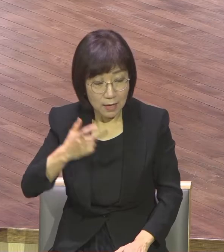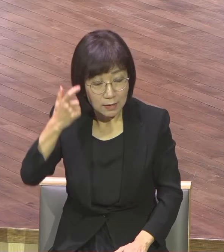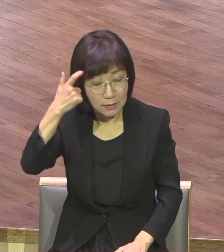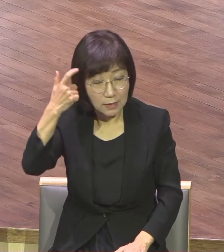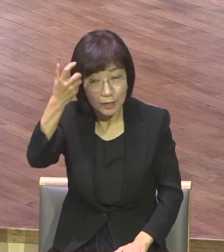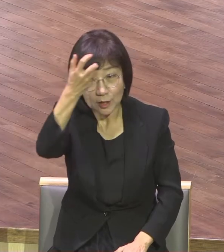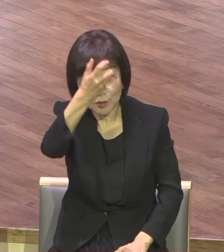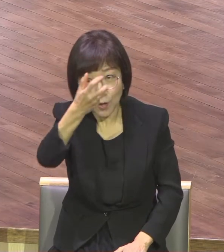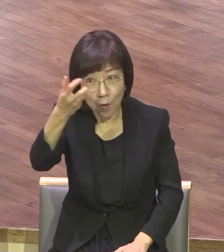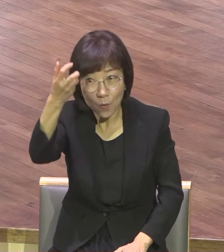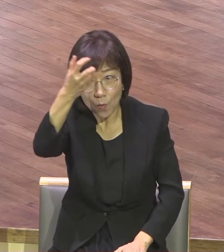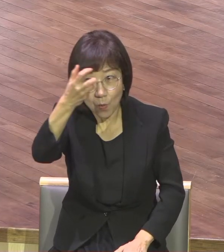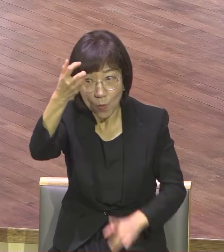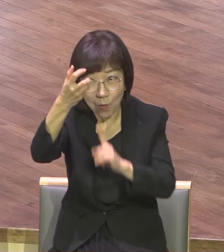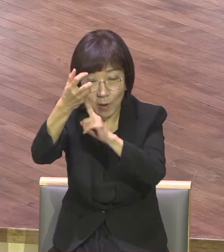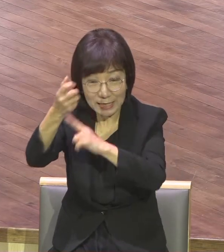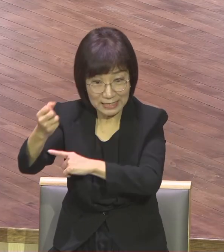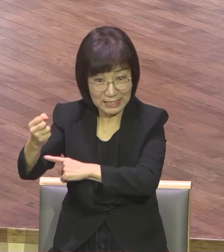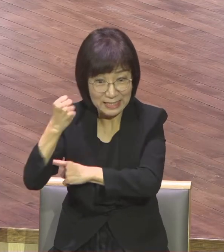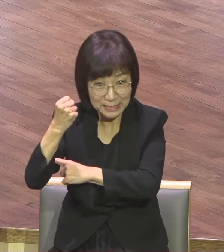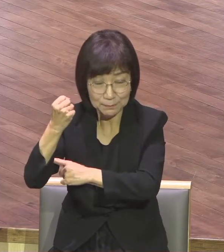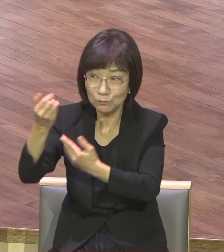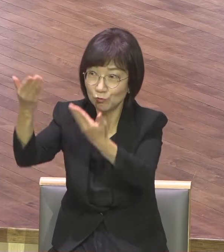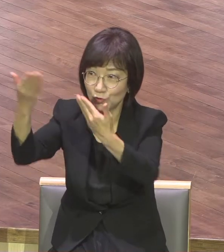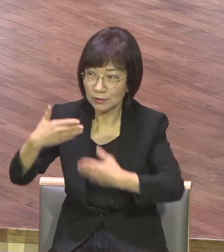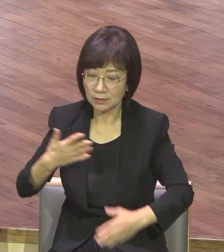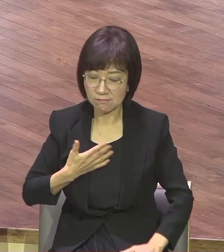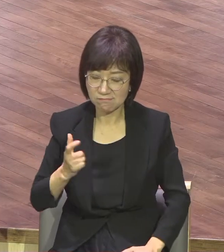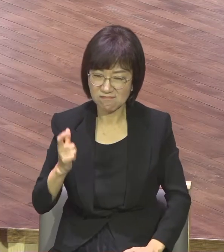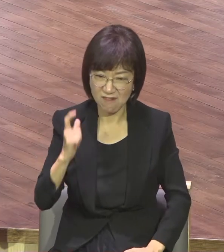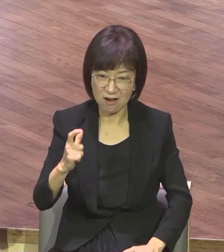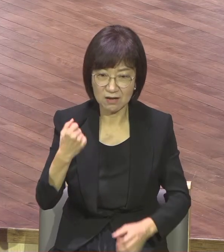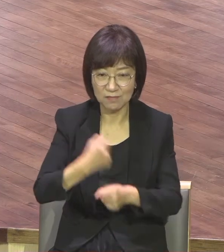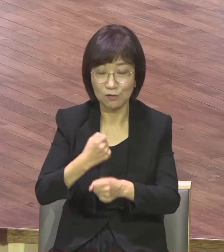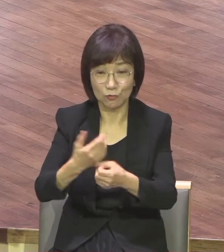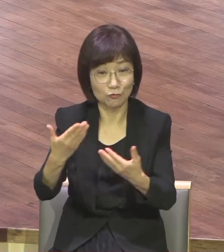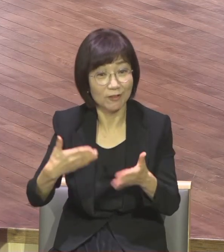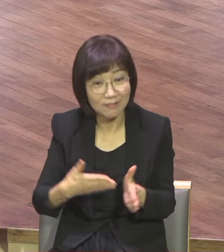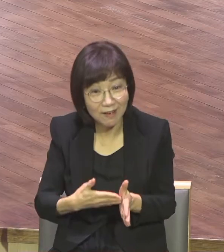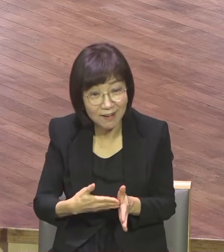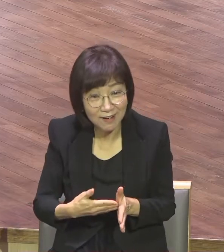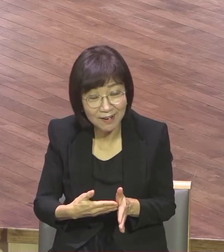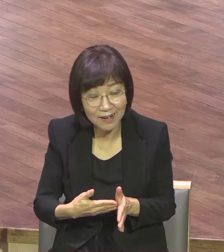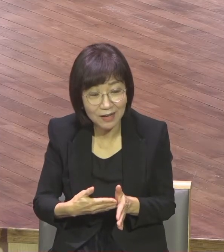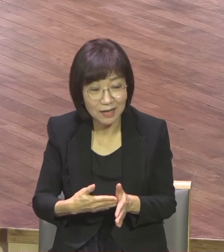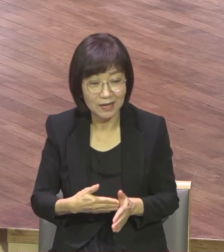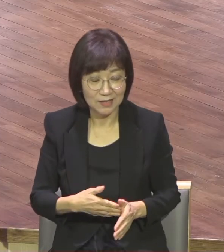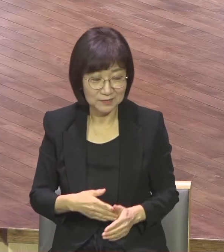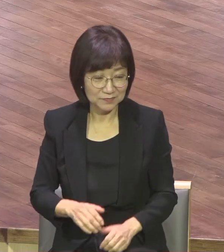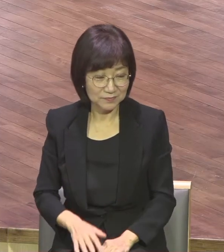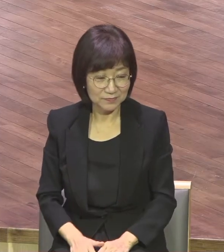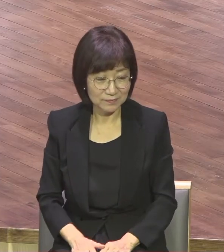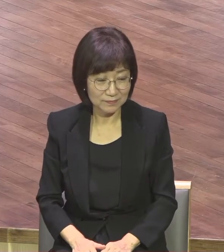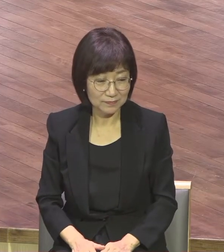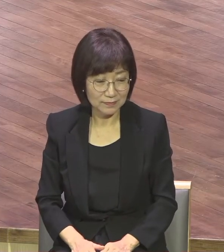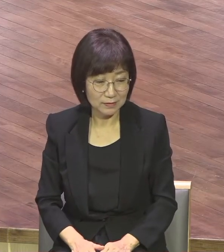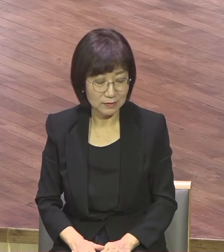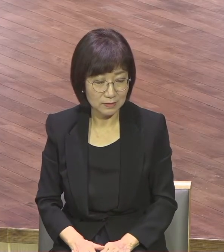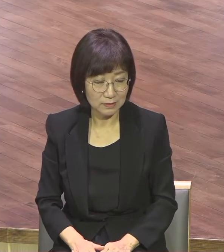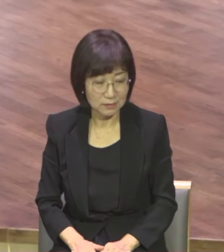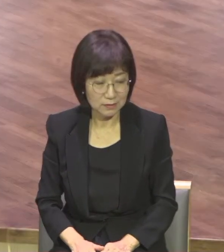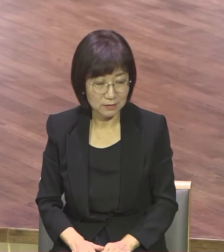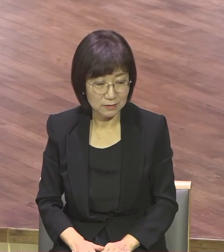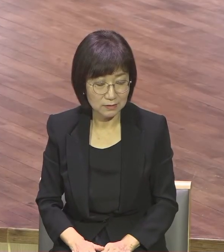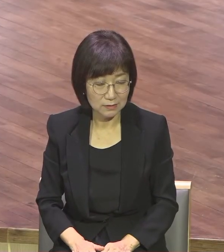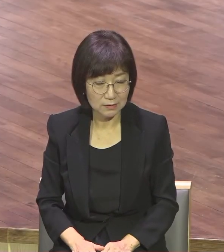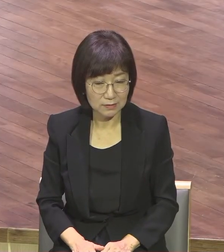내 영혼에 힘을 주어 나를 강하게 하신다이다. 내 영혼에 힘을 주어 나를 강하게 했습니다. 이 부분에